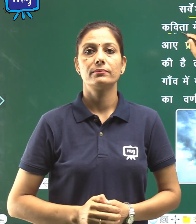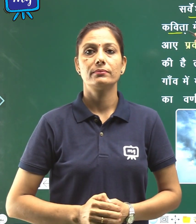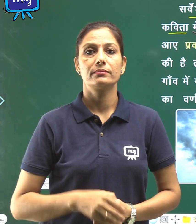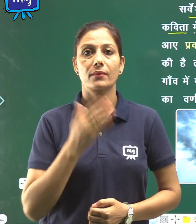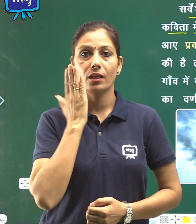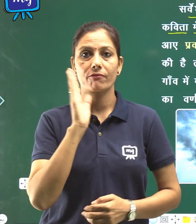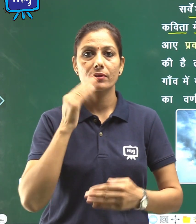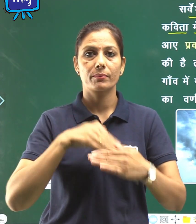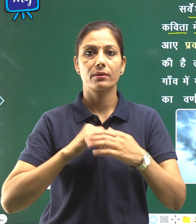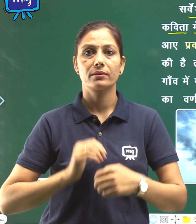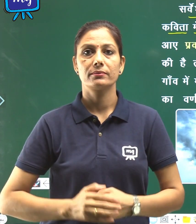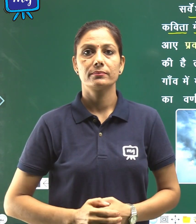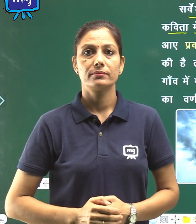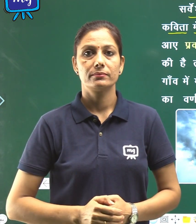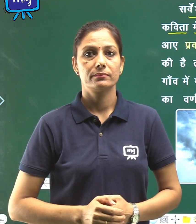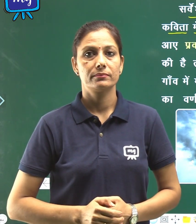कविता में